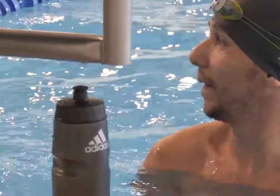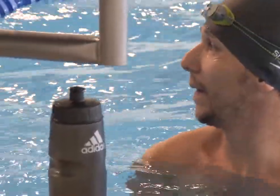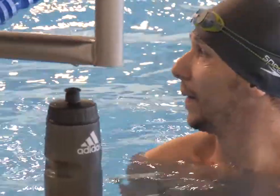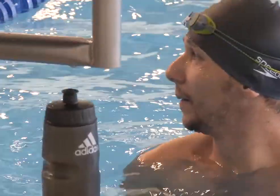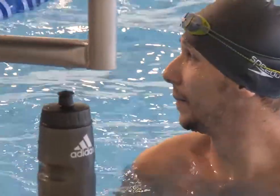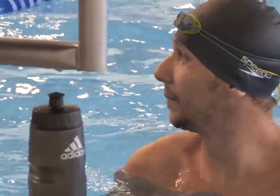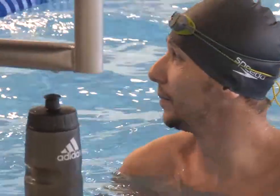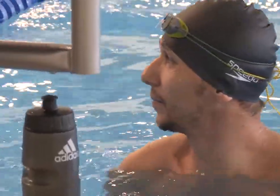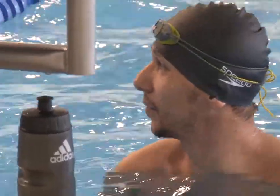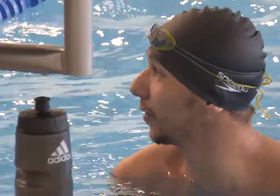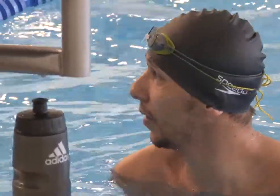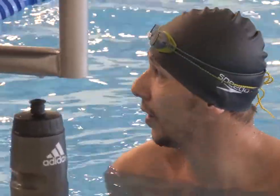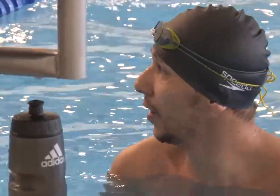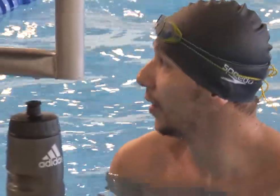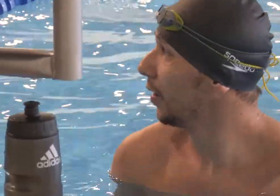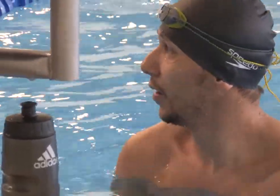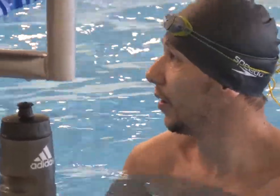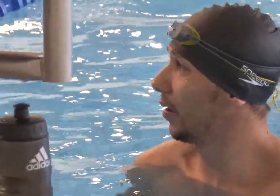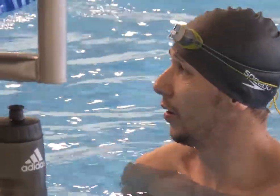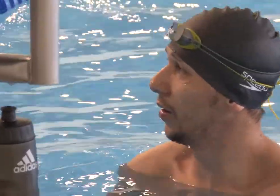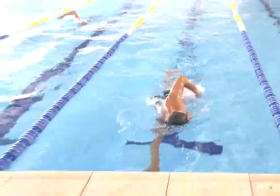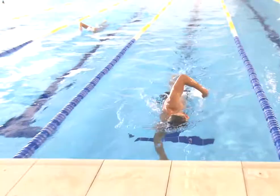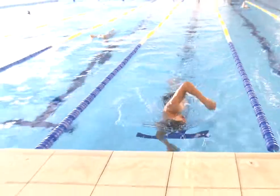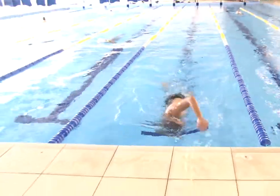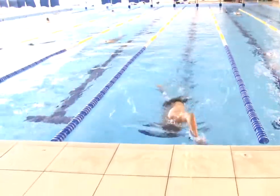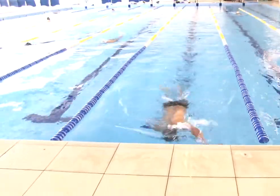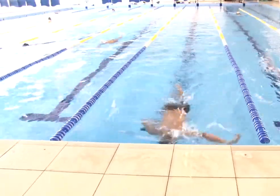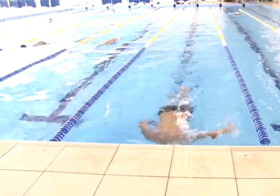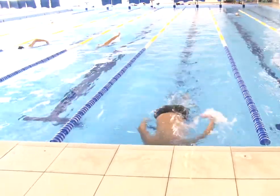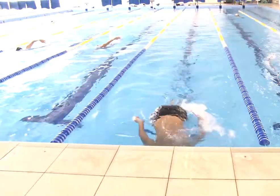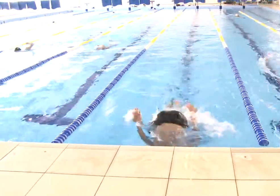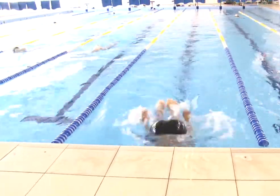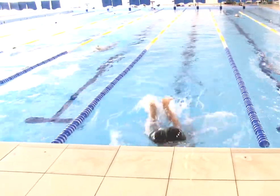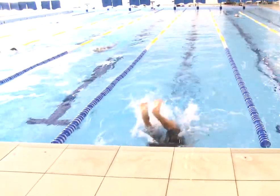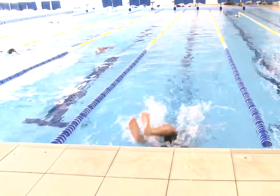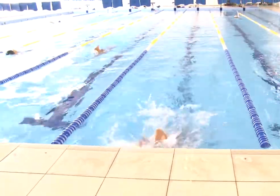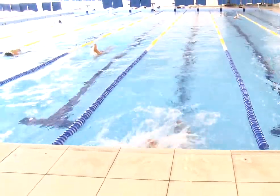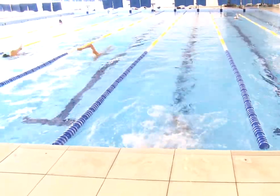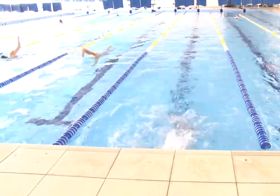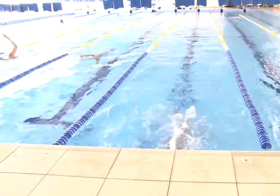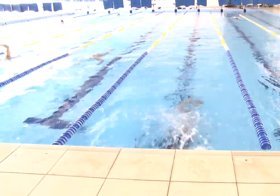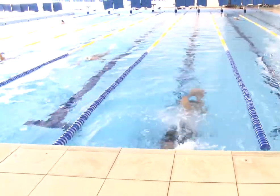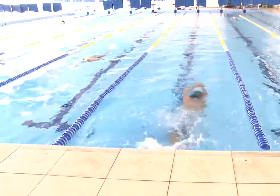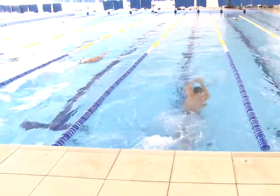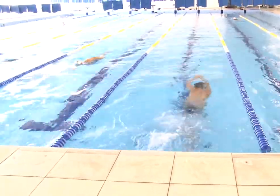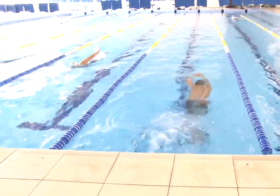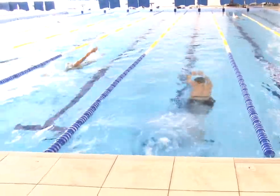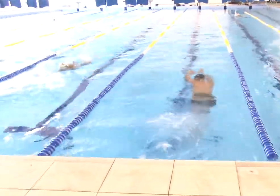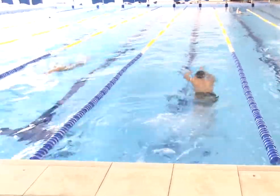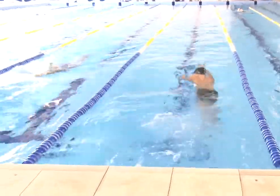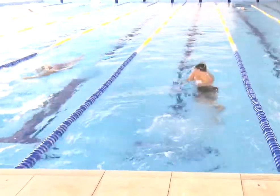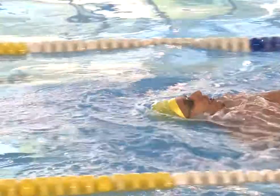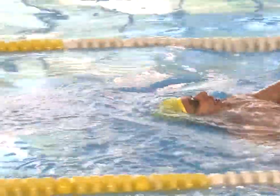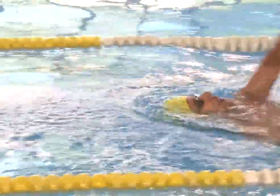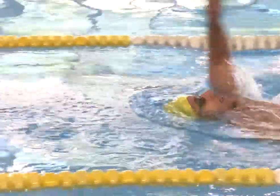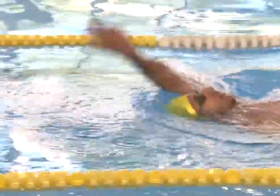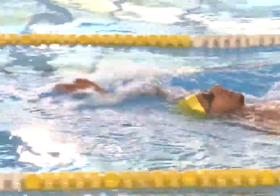Soares Judes, de 27 anos. Ele fará parte da Seleção Brasileira Masculina de Natação no Mundial de